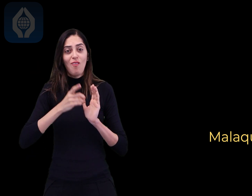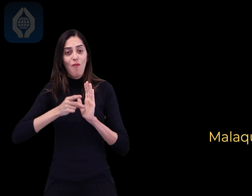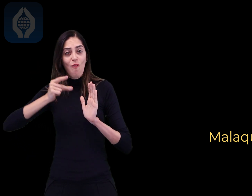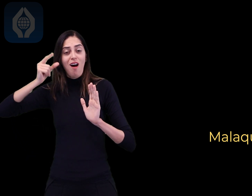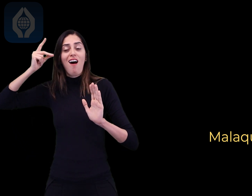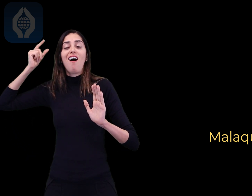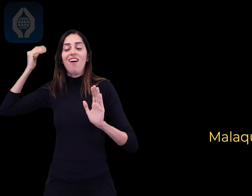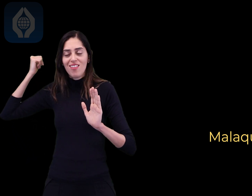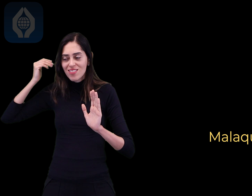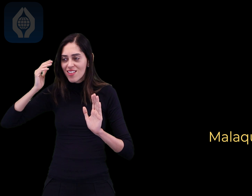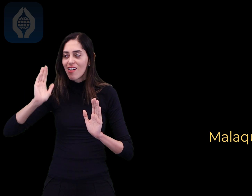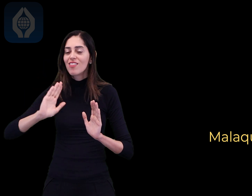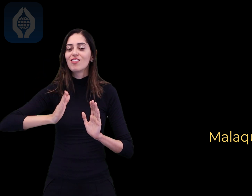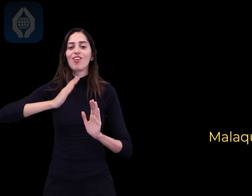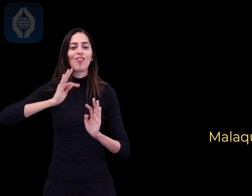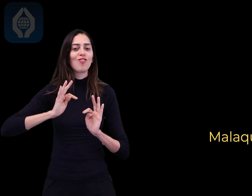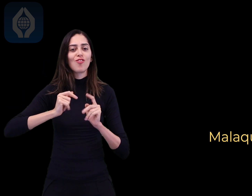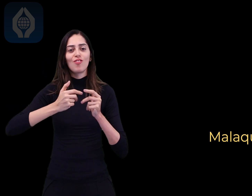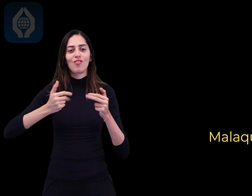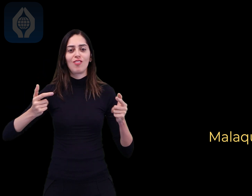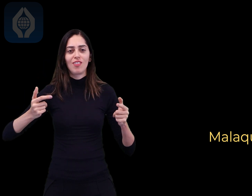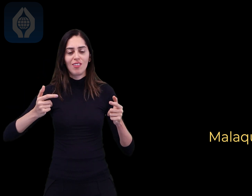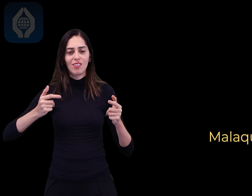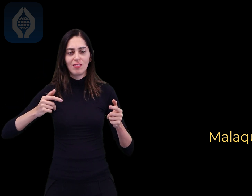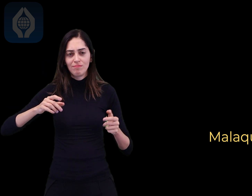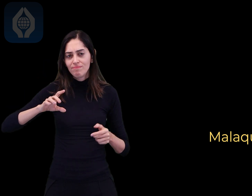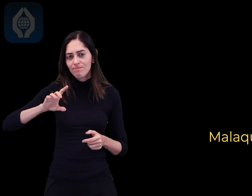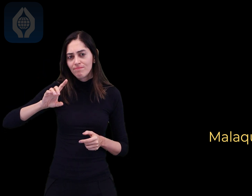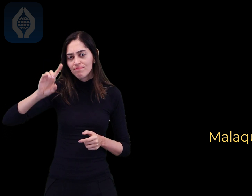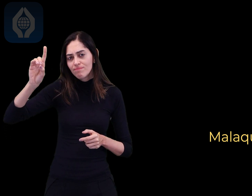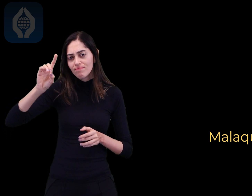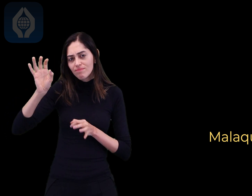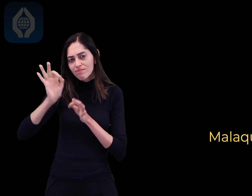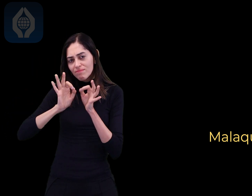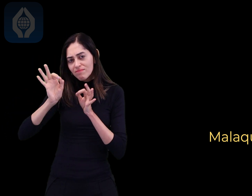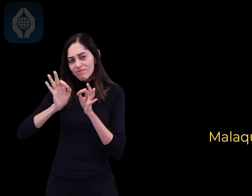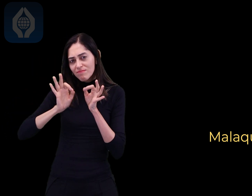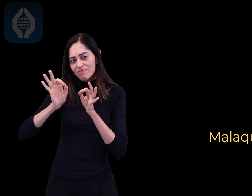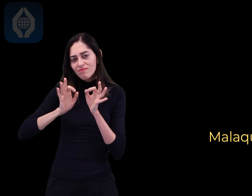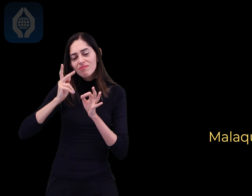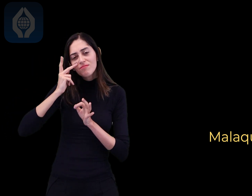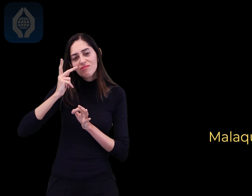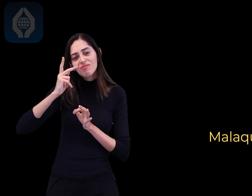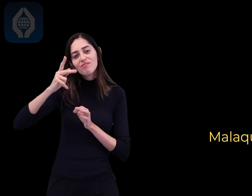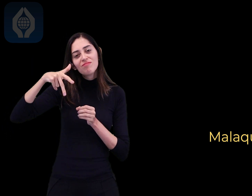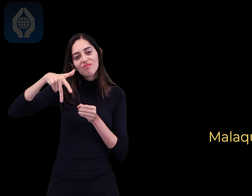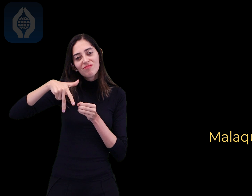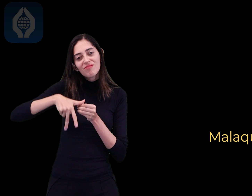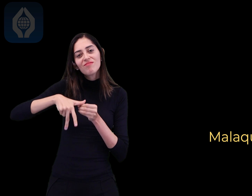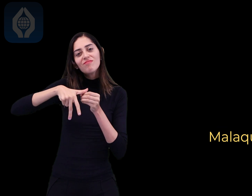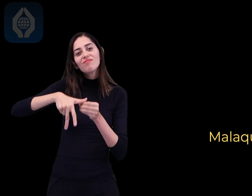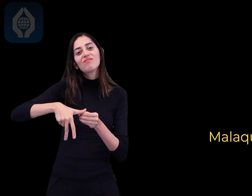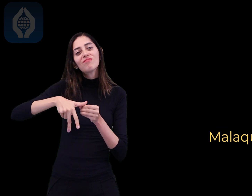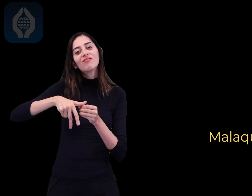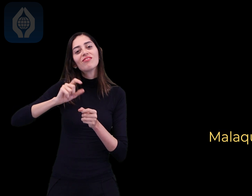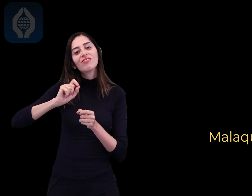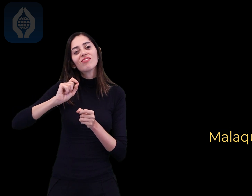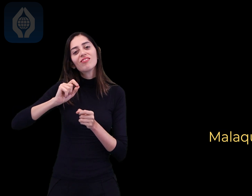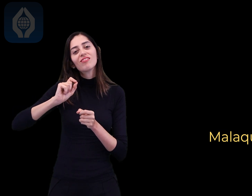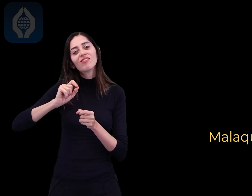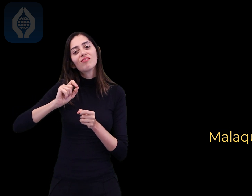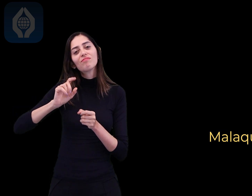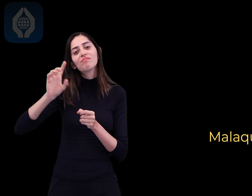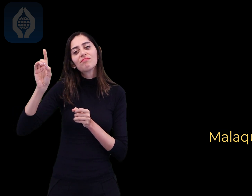Malaquias. Deus não apenas predisse muitas coisas através dos seus profetas, mas também